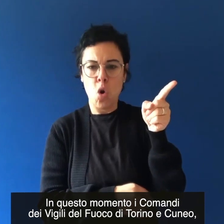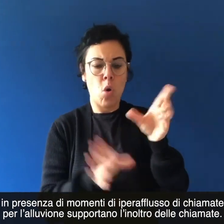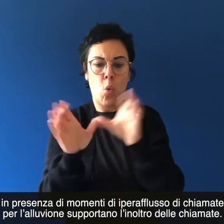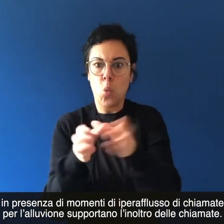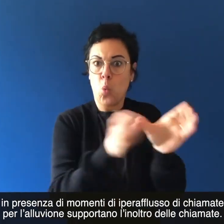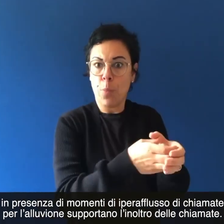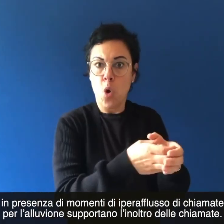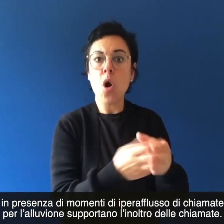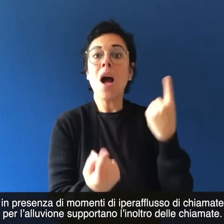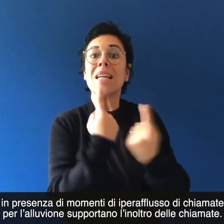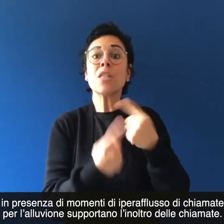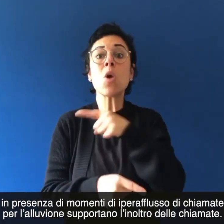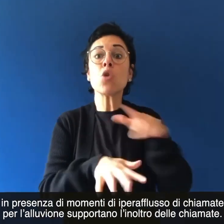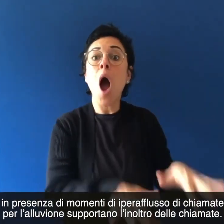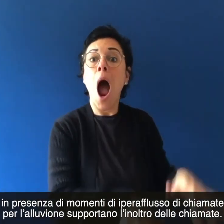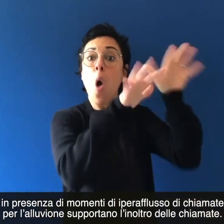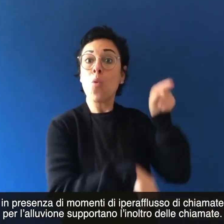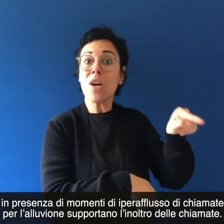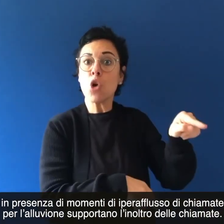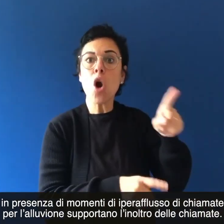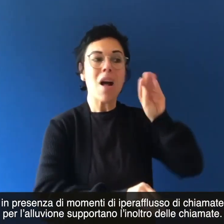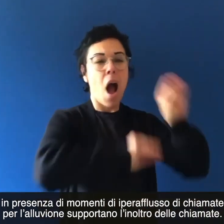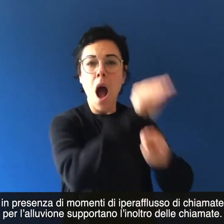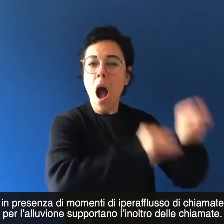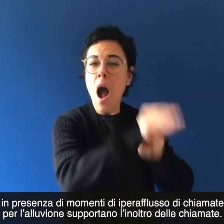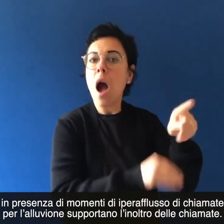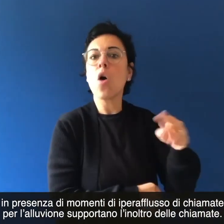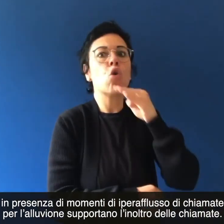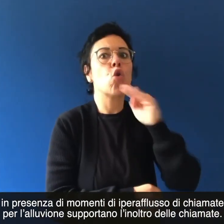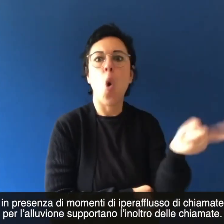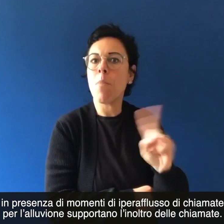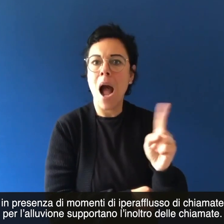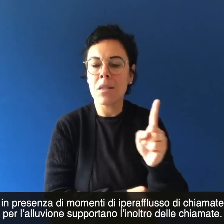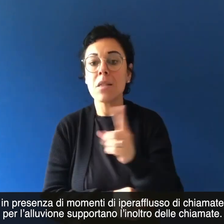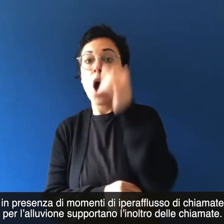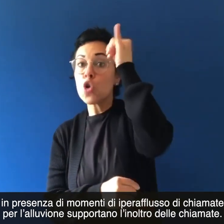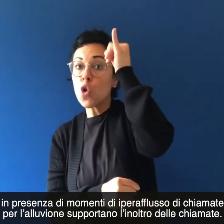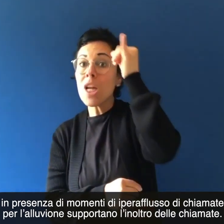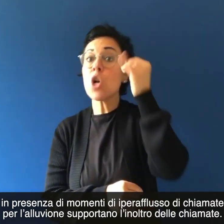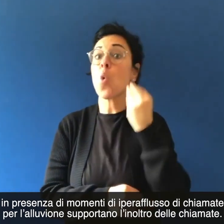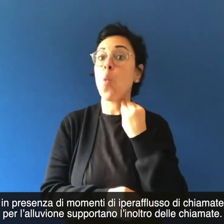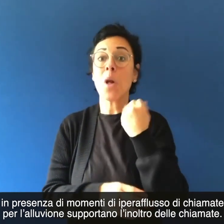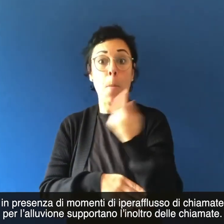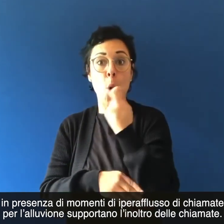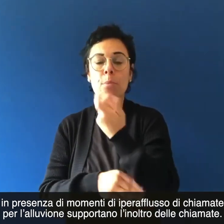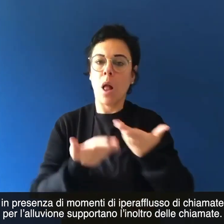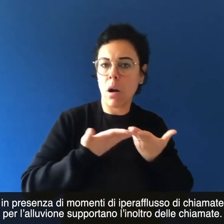presenza di momenti di iperafflusso di chiamate a causa dell'alluvione, supportano l'inoltro delle